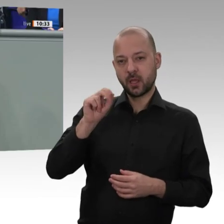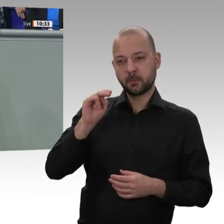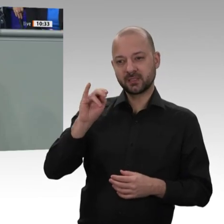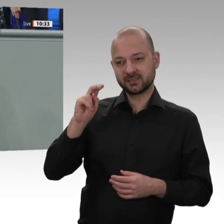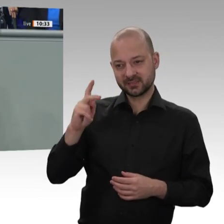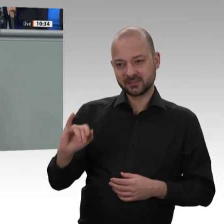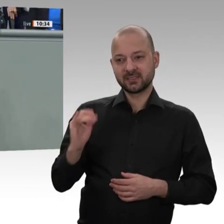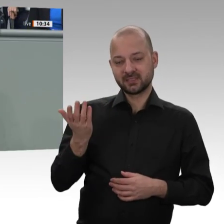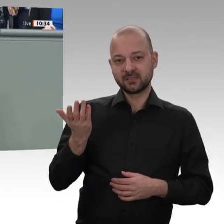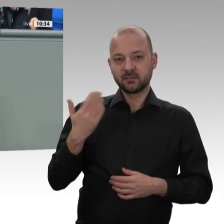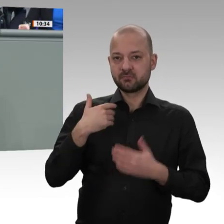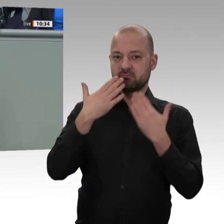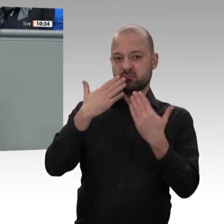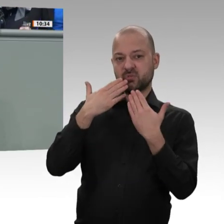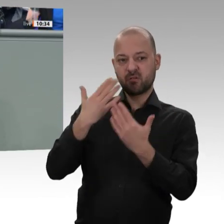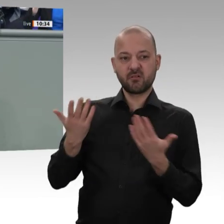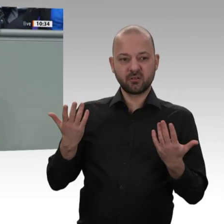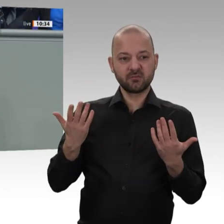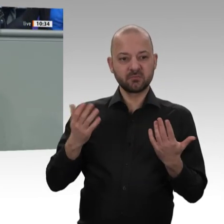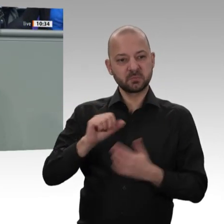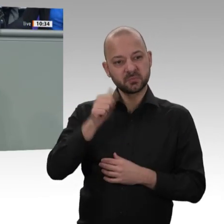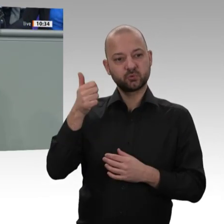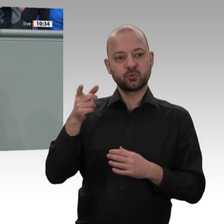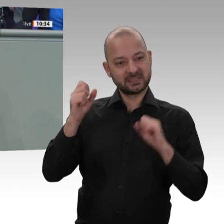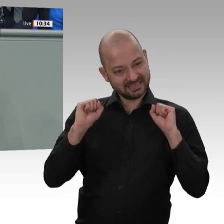Ich möchte mich auch bedanken bei den vielen Mitarbeiterinnen und